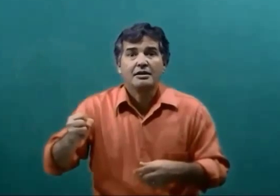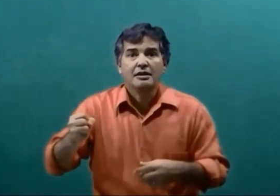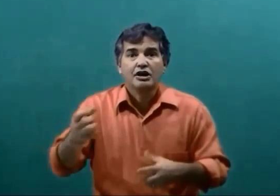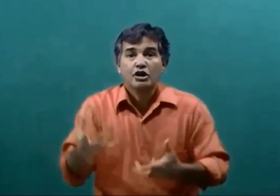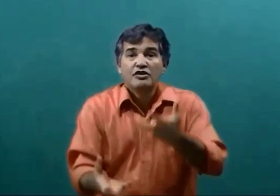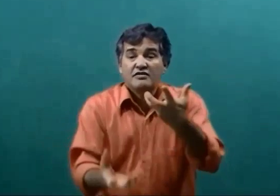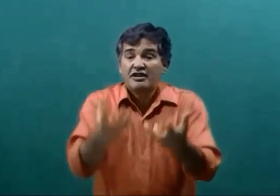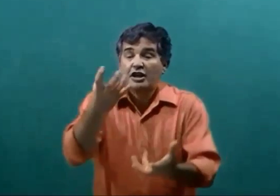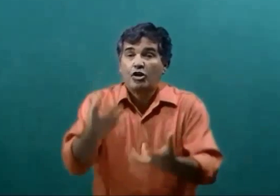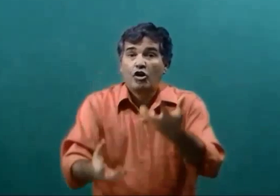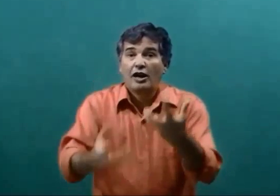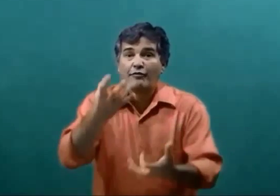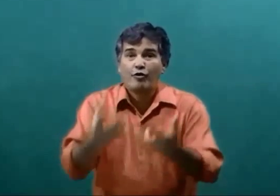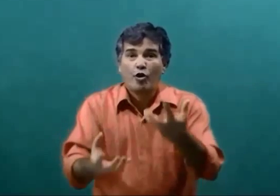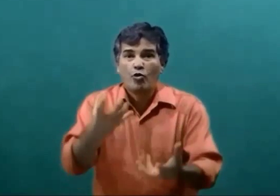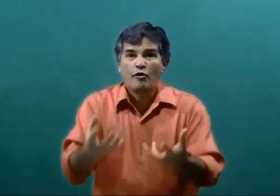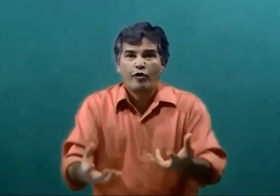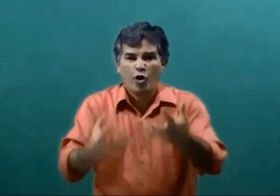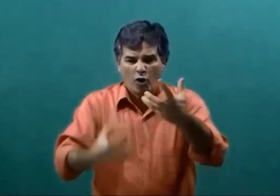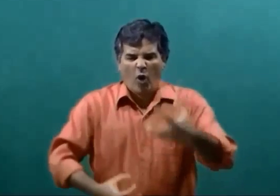assim. Então você vai ter que colocar fogo e o fogo...